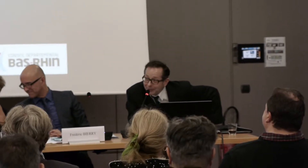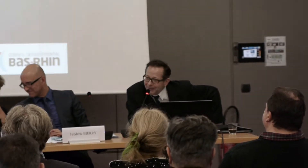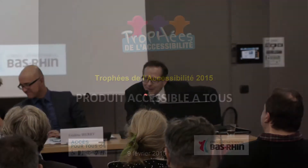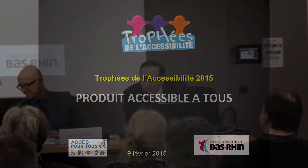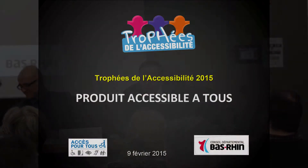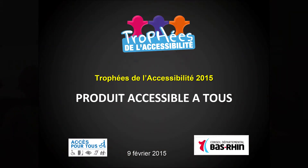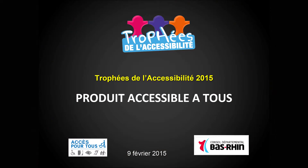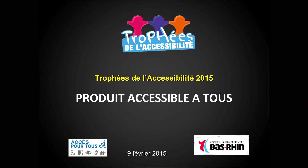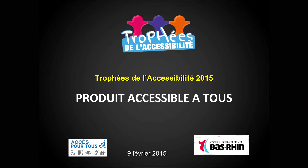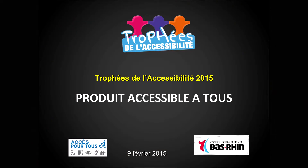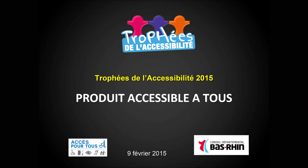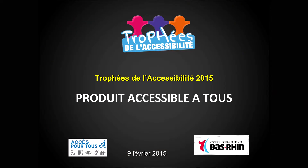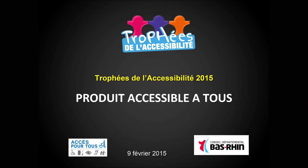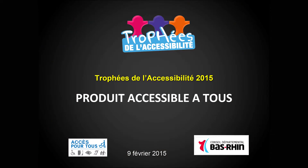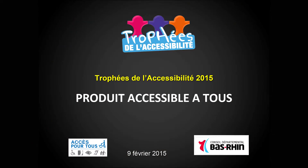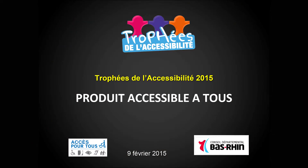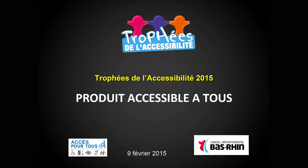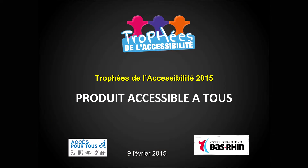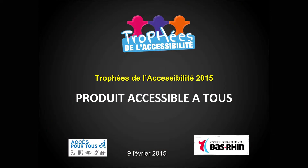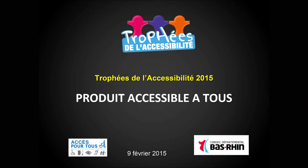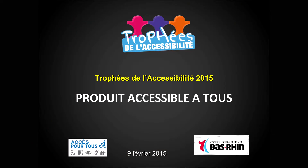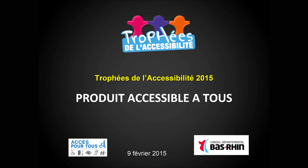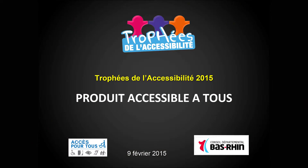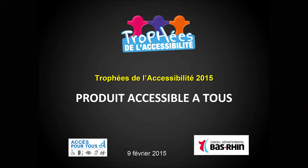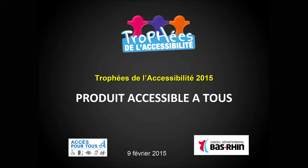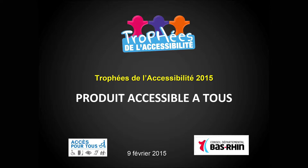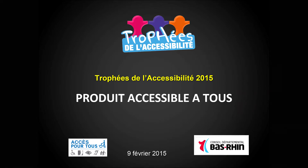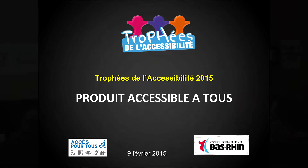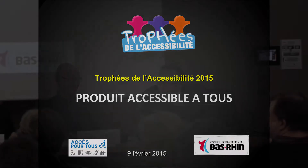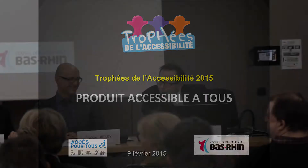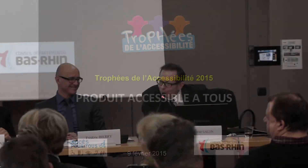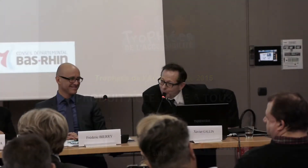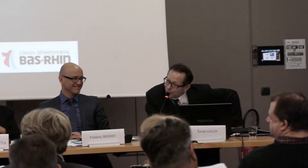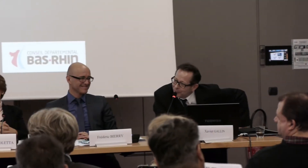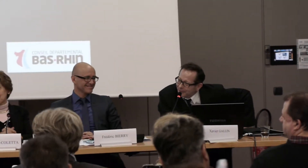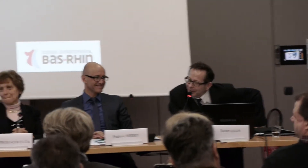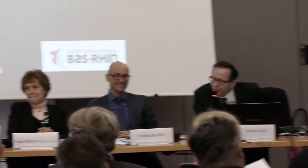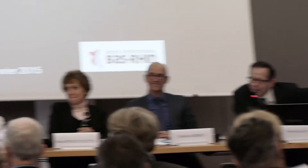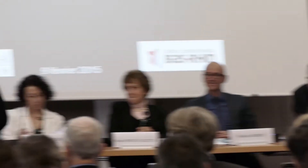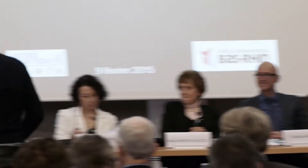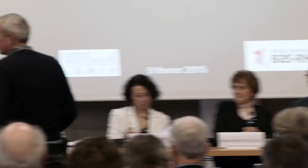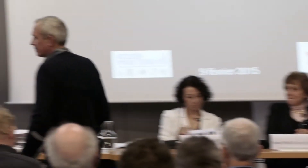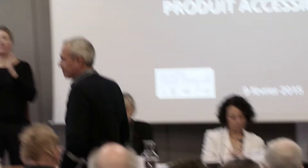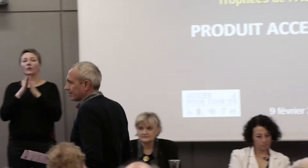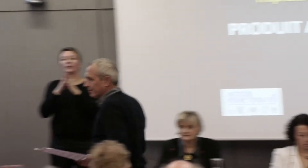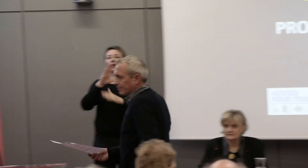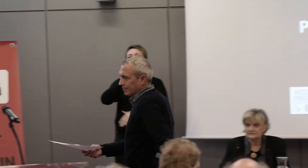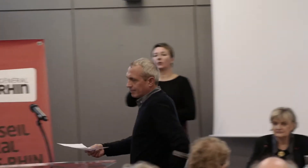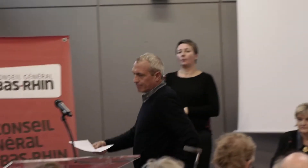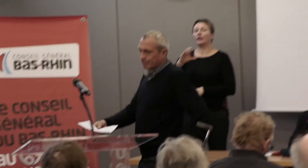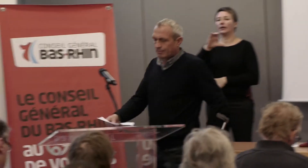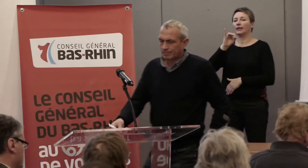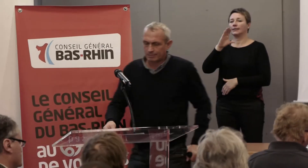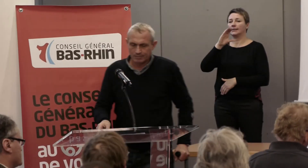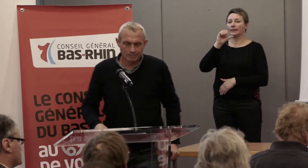poursuit pour rester dans les temps avec le trophée produit accessible à tous. J'ai demandé à André Hawks, donc du CEFSI4, de venir nous les annoncer, en